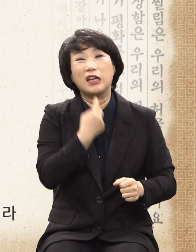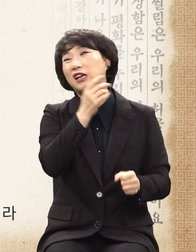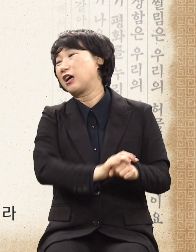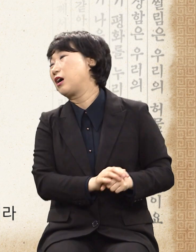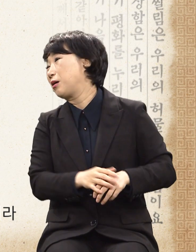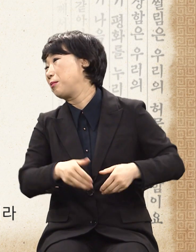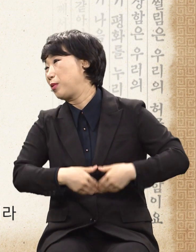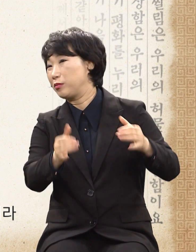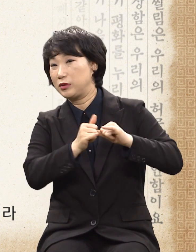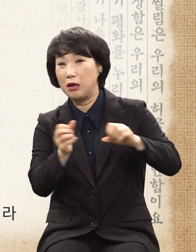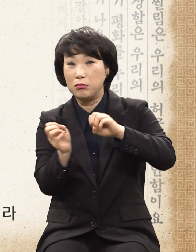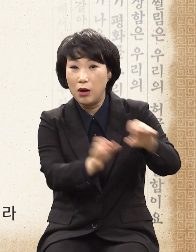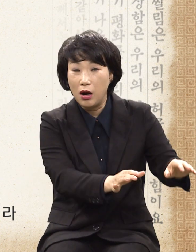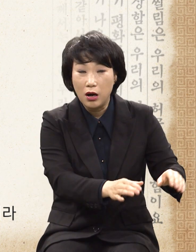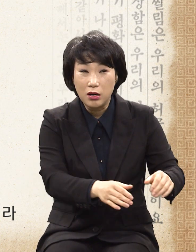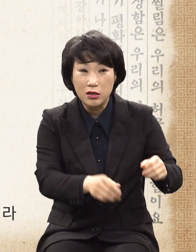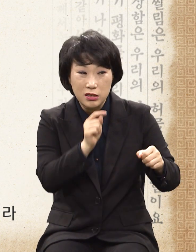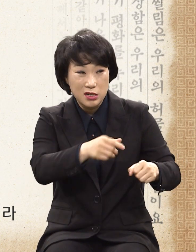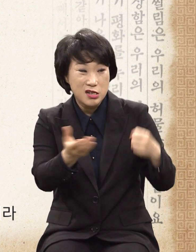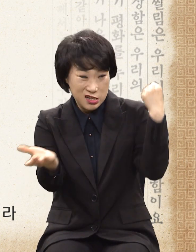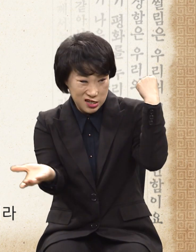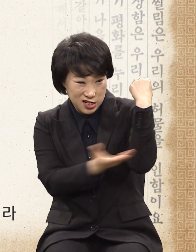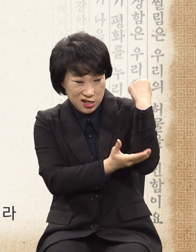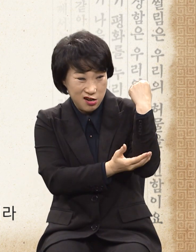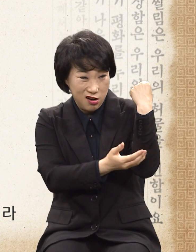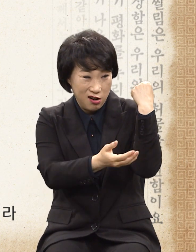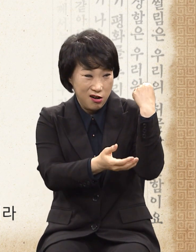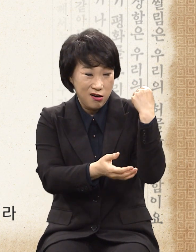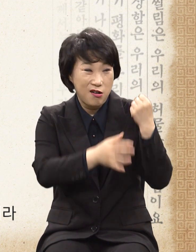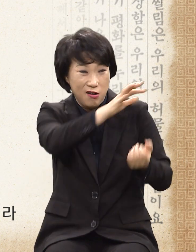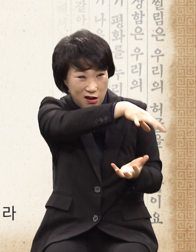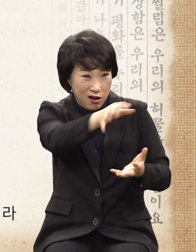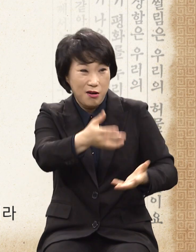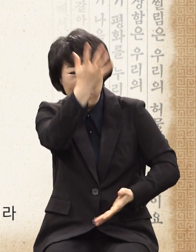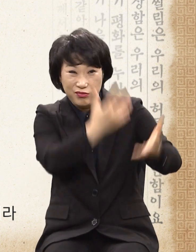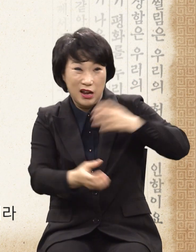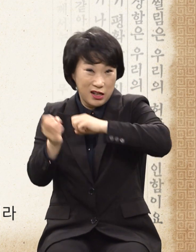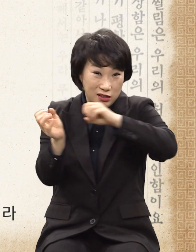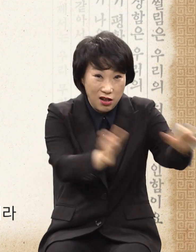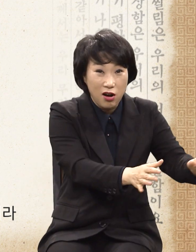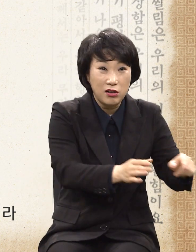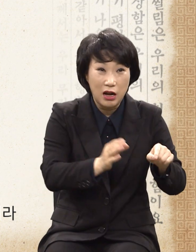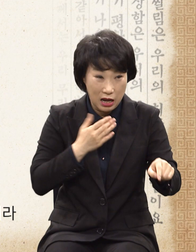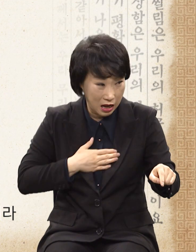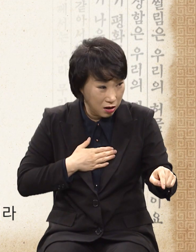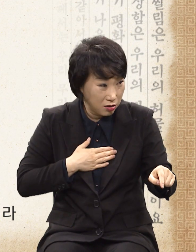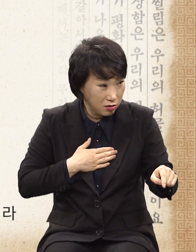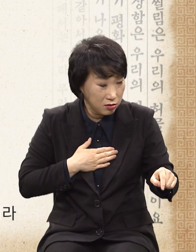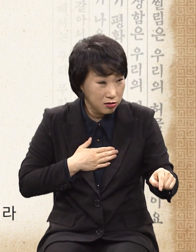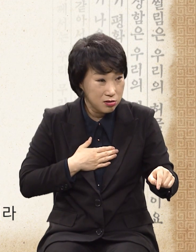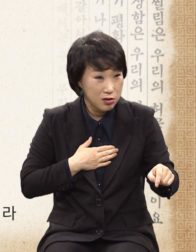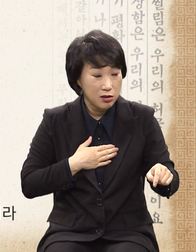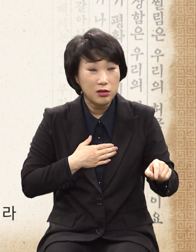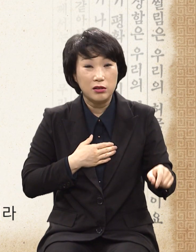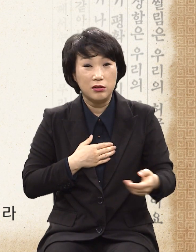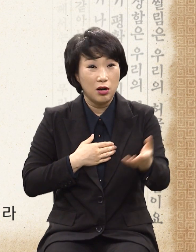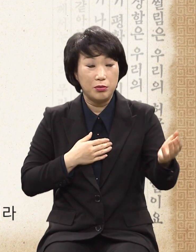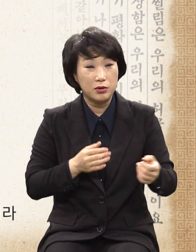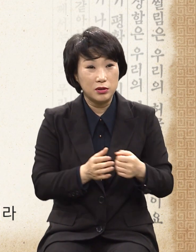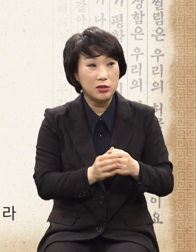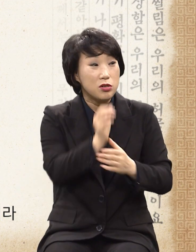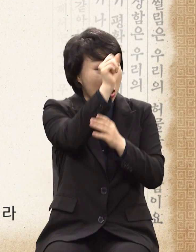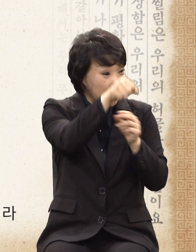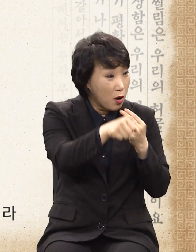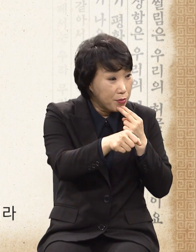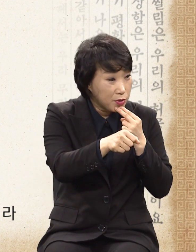거예요. 찍어 불에 던져버린다 이 말이에요. 도끼가 나무뿌리에 놓여있다 이 말이에요. 열매 맺지